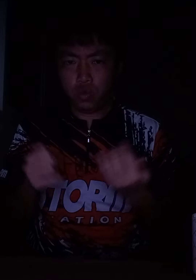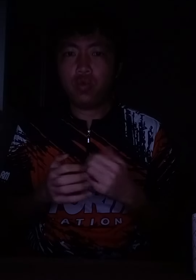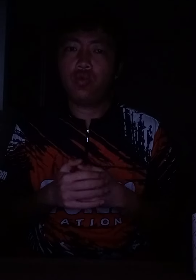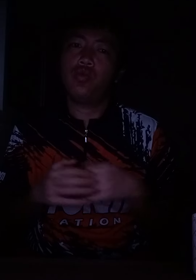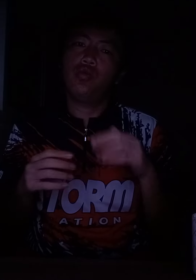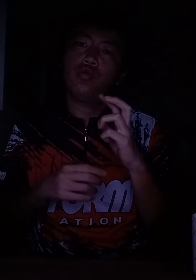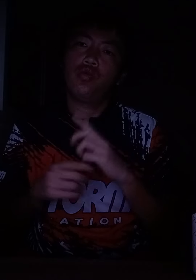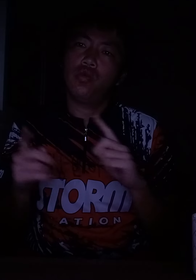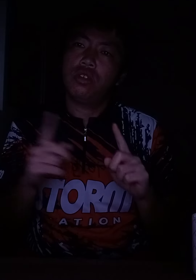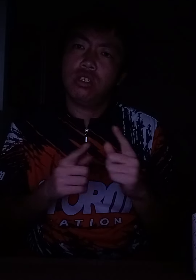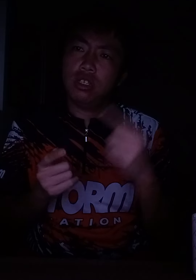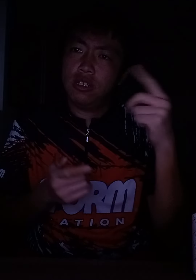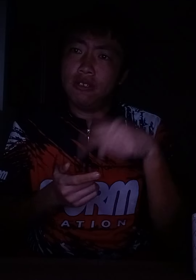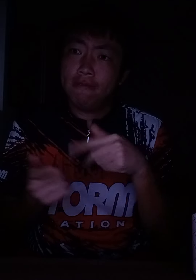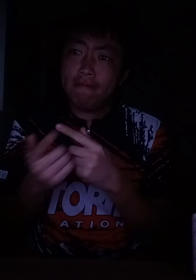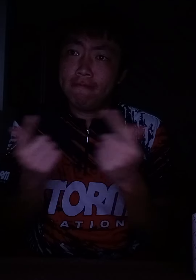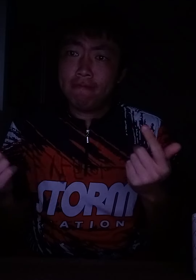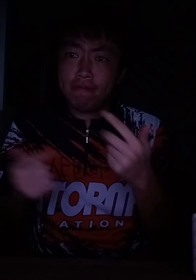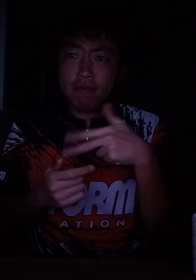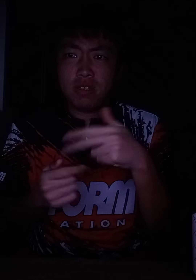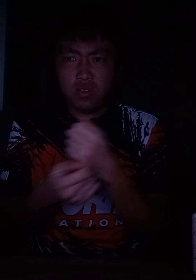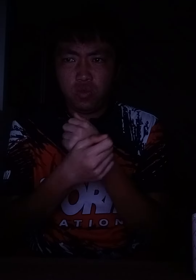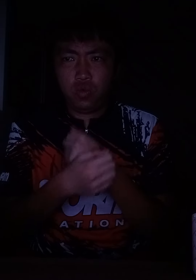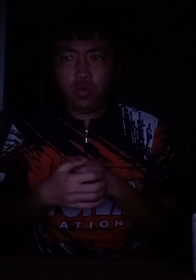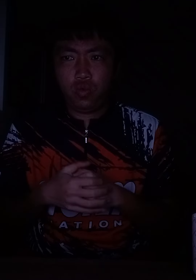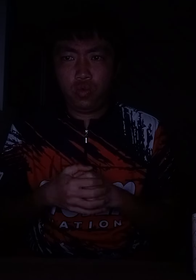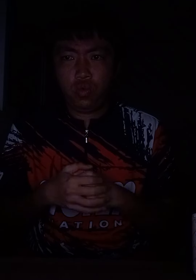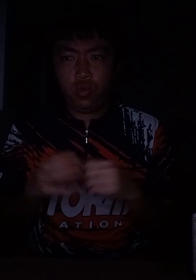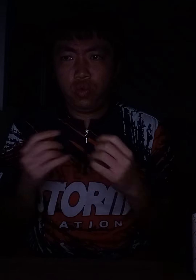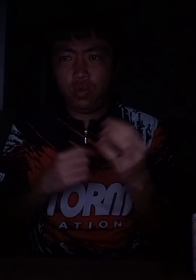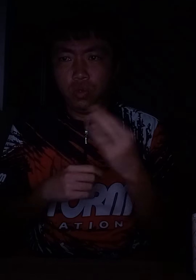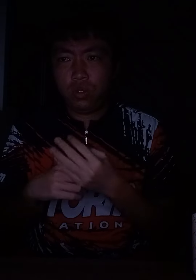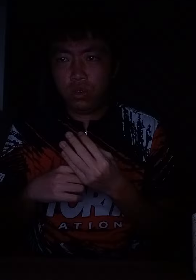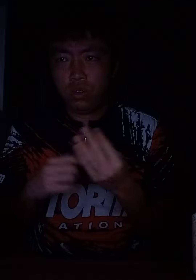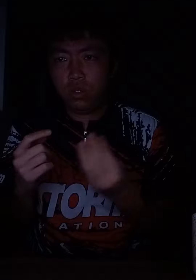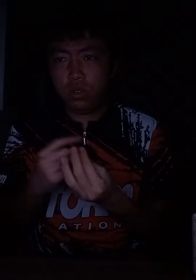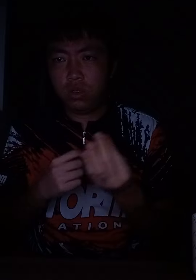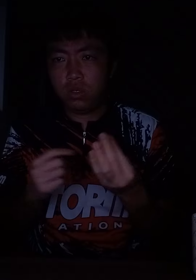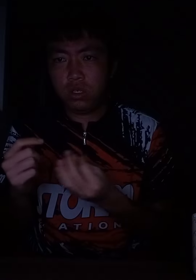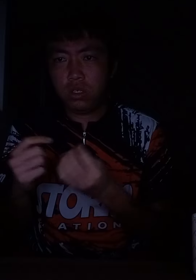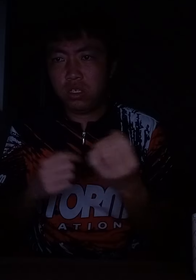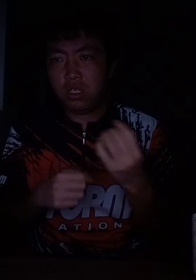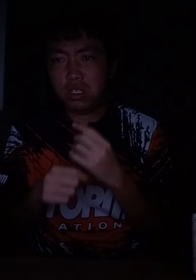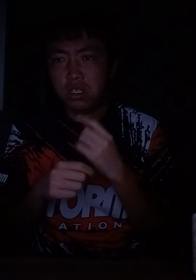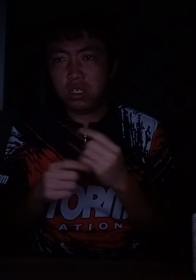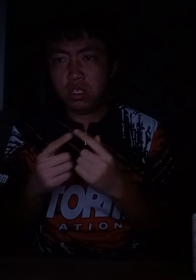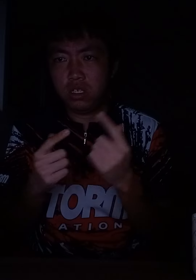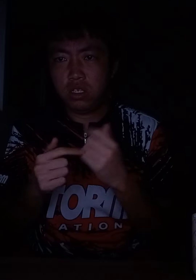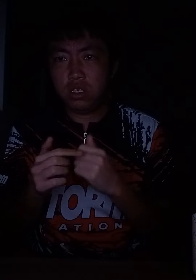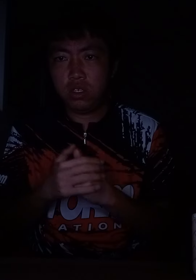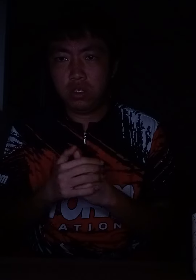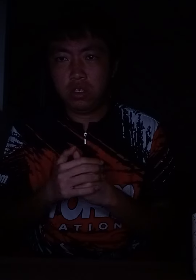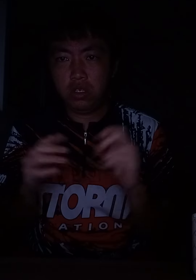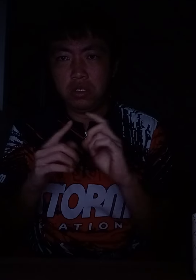위해서 공항역에 내기 위해서 체포를 안 했다는 얘기인데 실제적으로 일반이라 하더라도 현행범을 체포할 수 있습니다. 현행범 아닌 경우는 체포하면 안